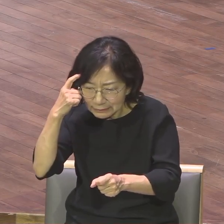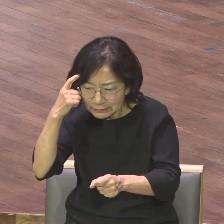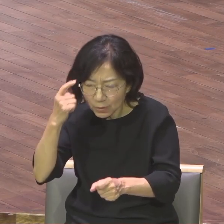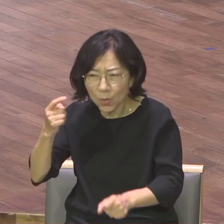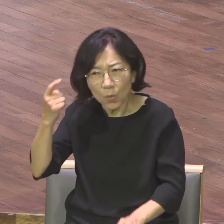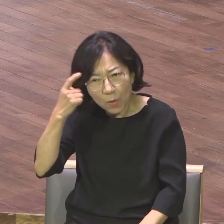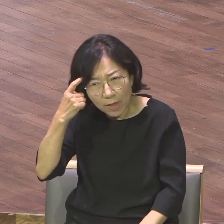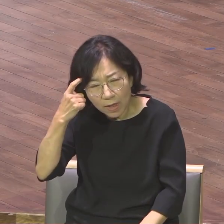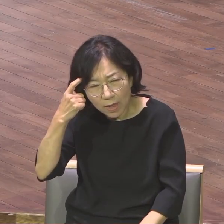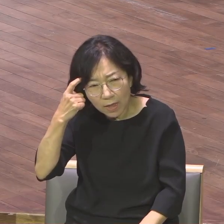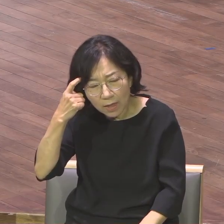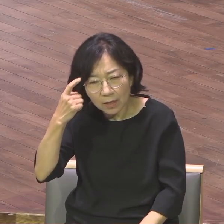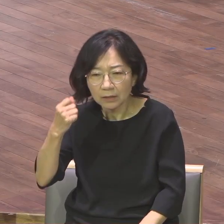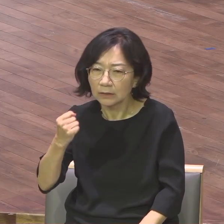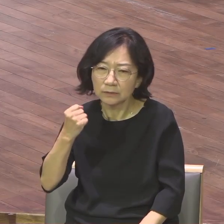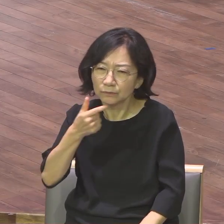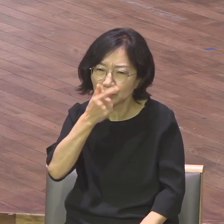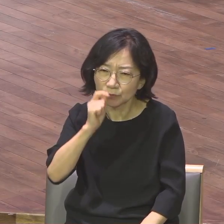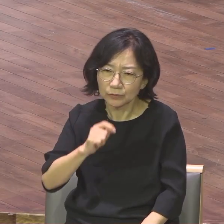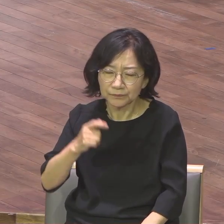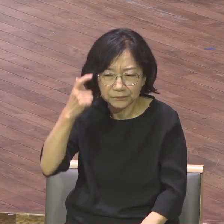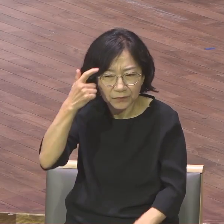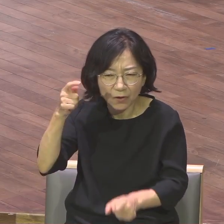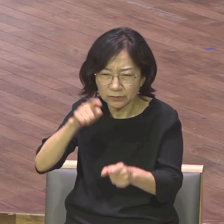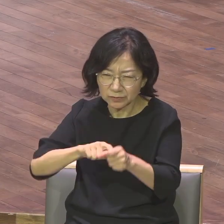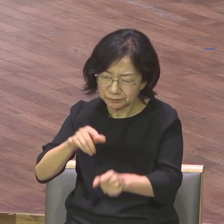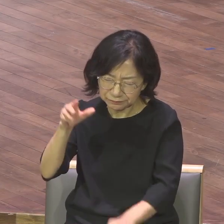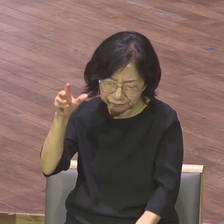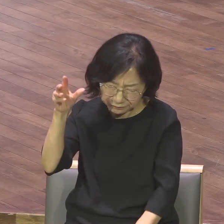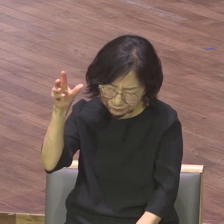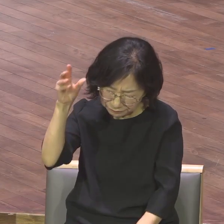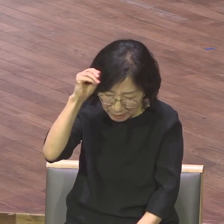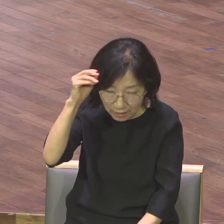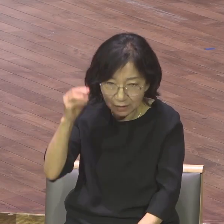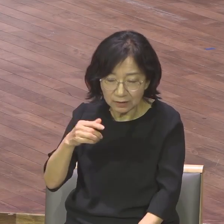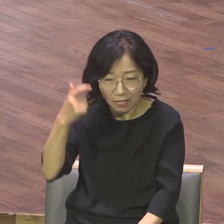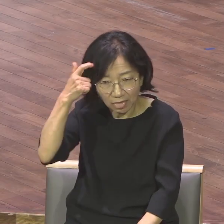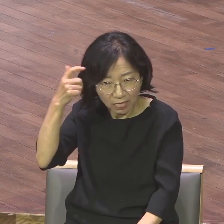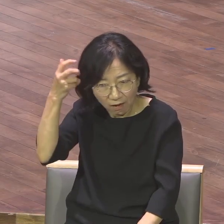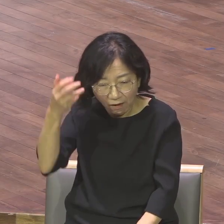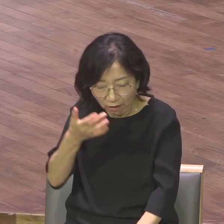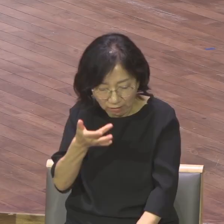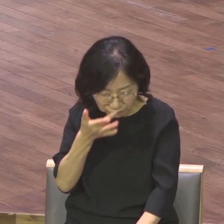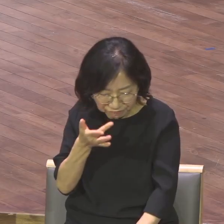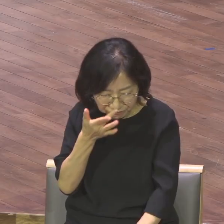있는 힘이 없었어요. 영적 무감각한 상태.